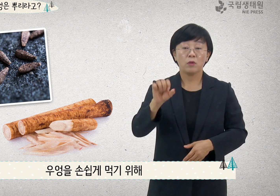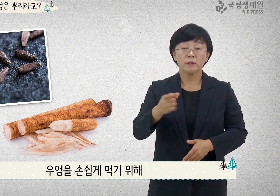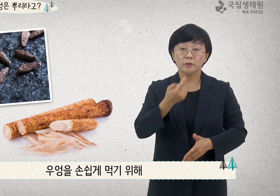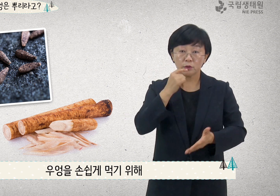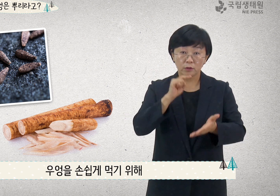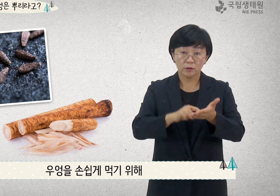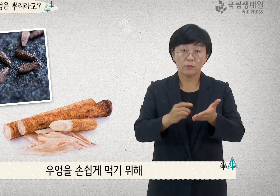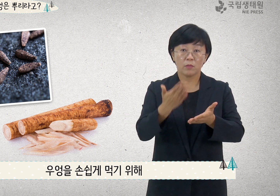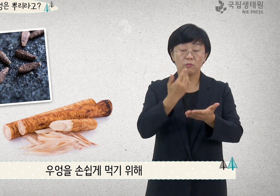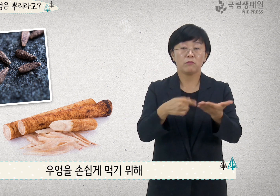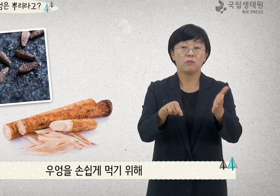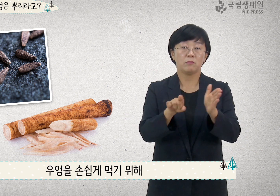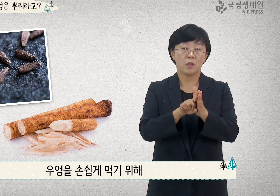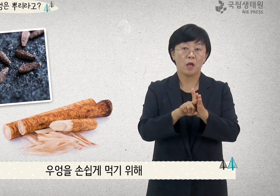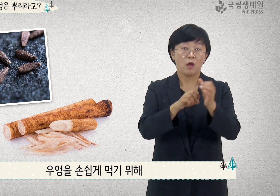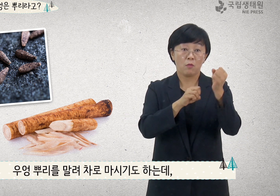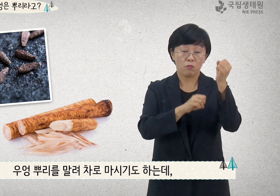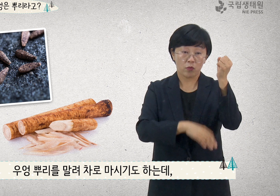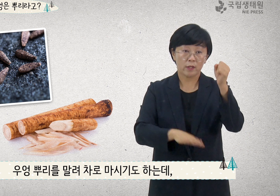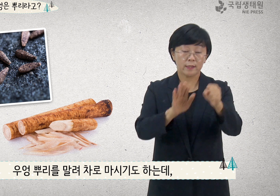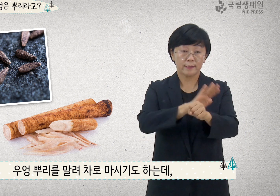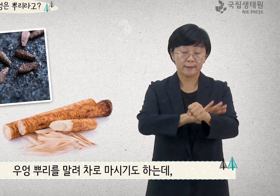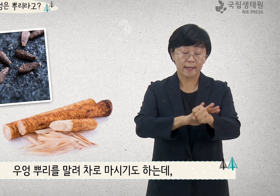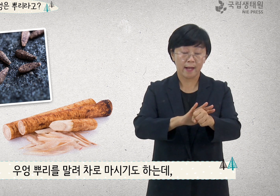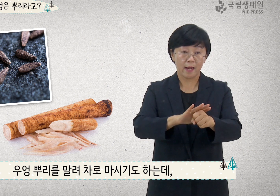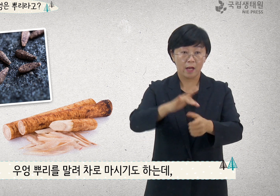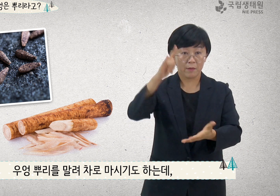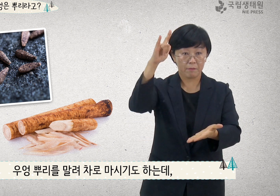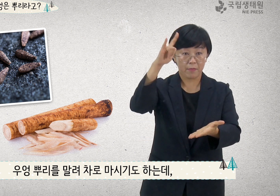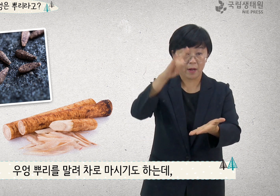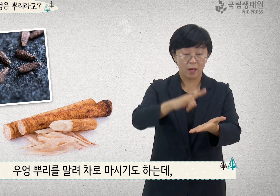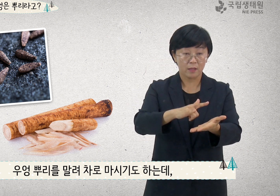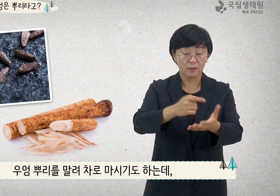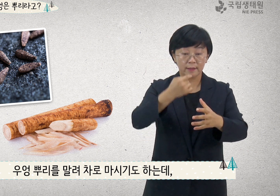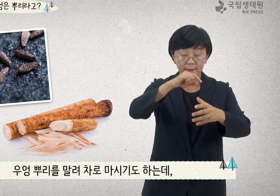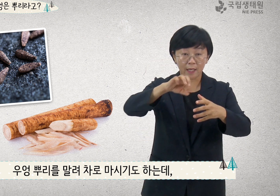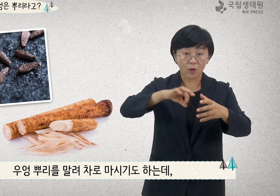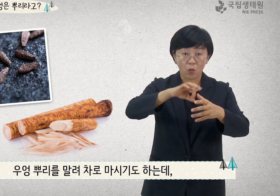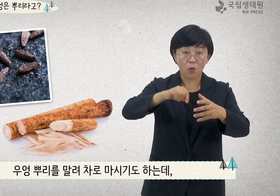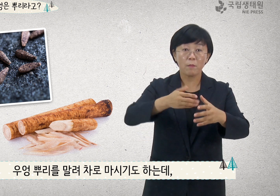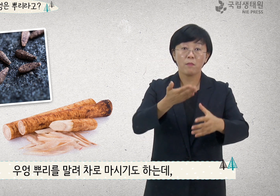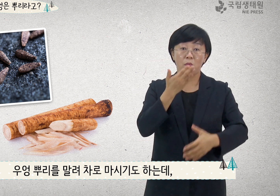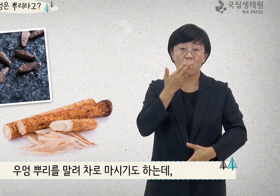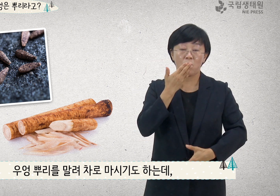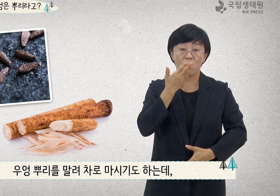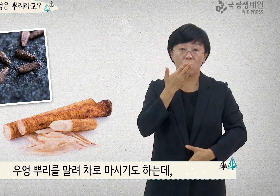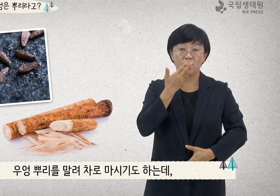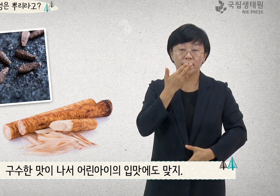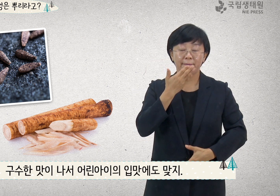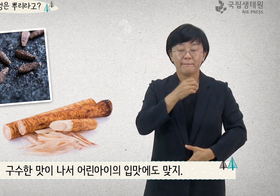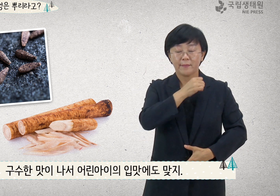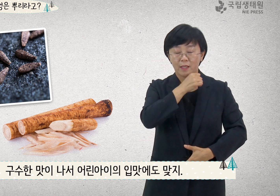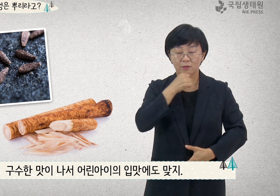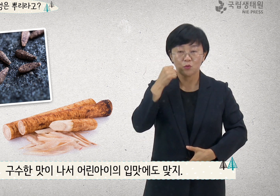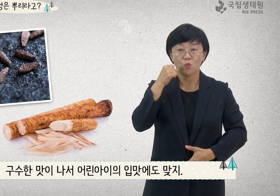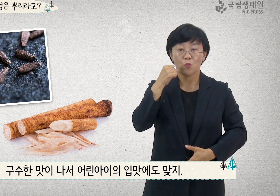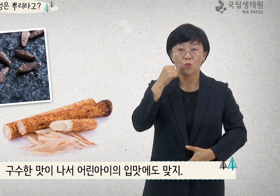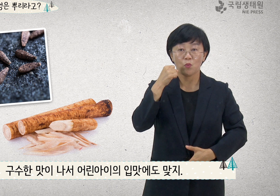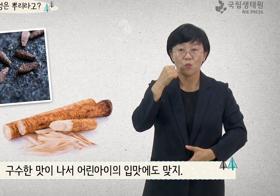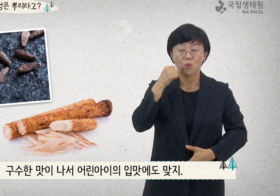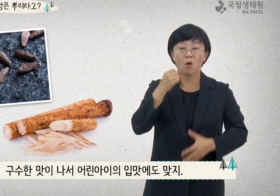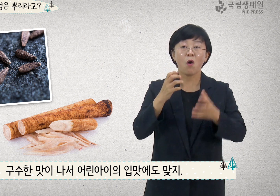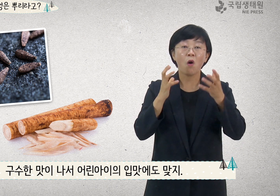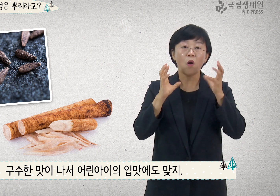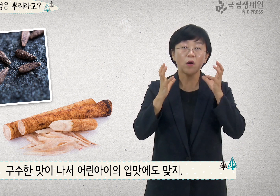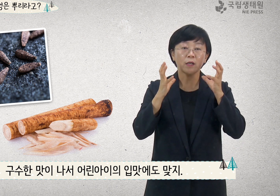우엉을 손쉽게 먹기 위해 우엉 뿌리를 말려 차로 마시기도 하는데 구수한 맛이